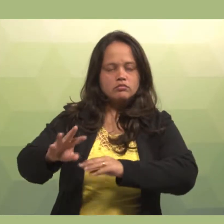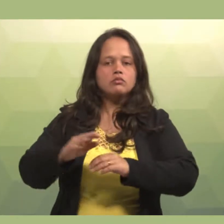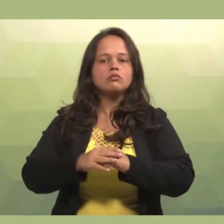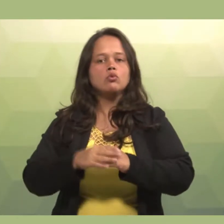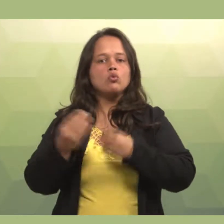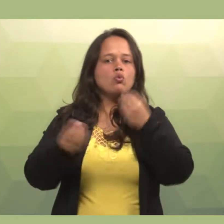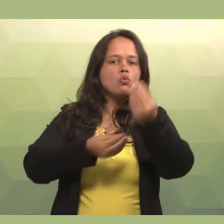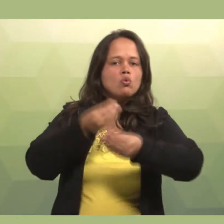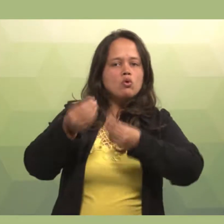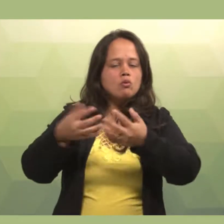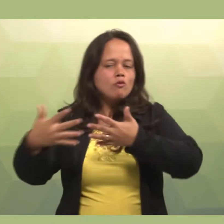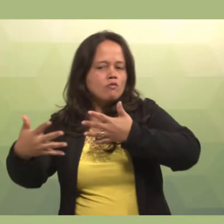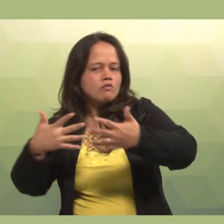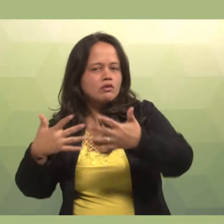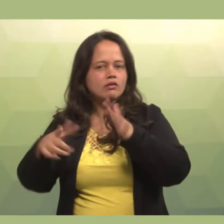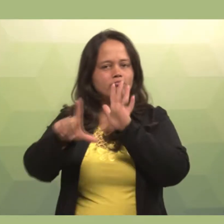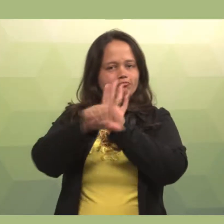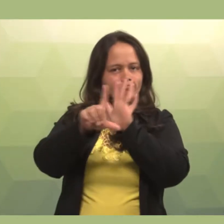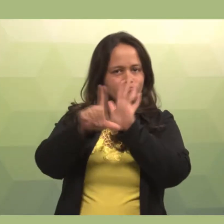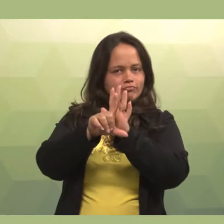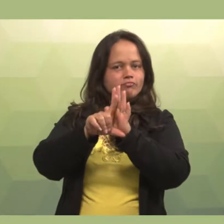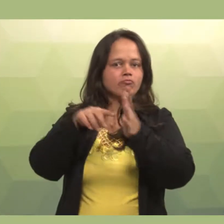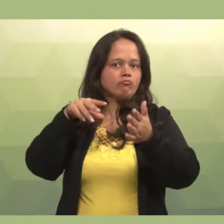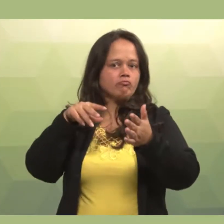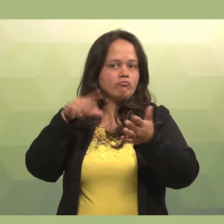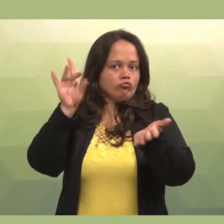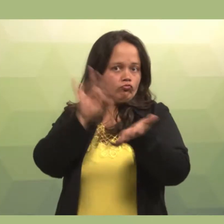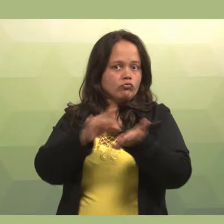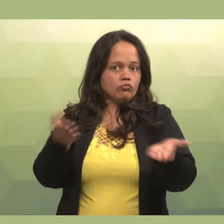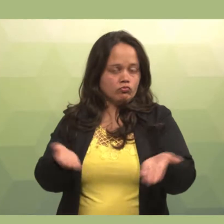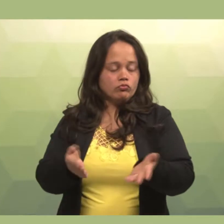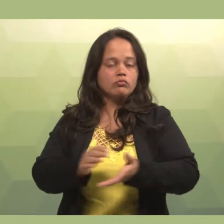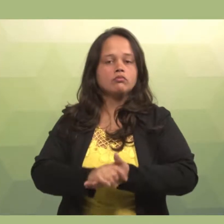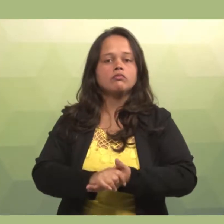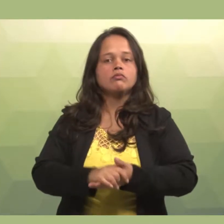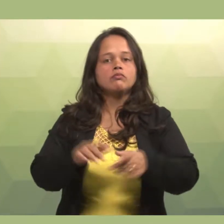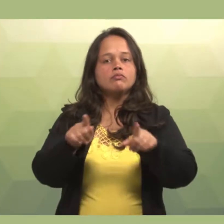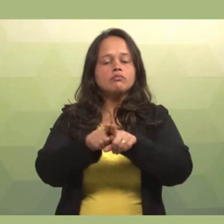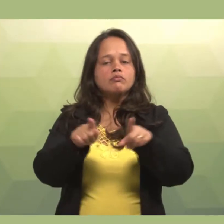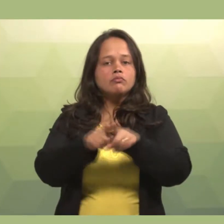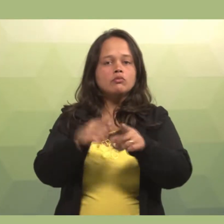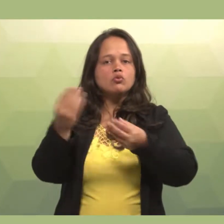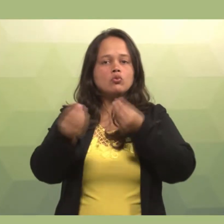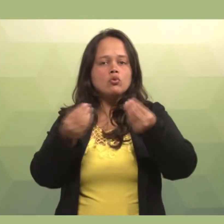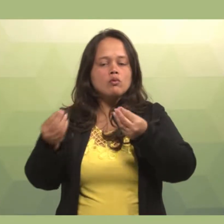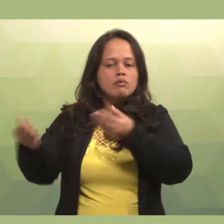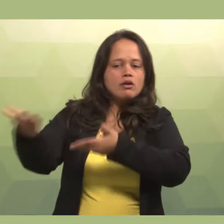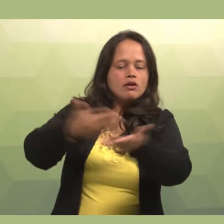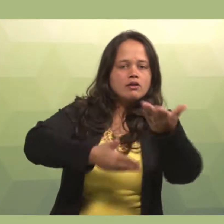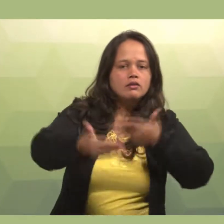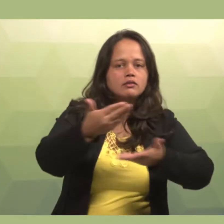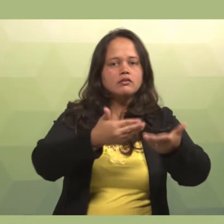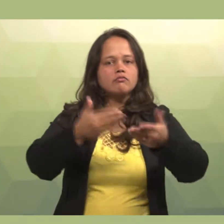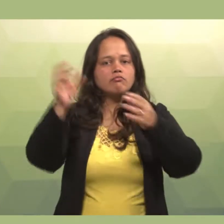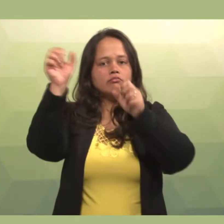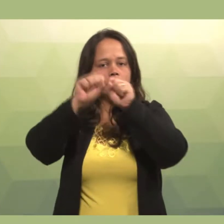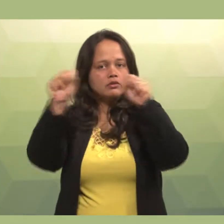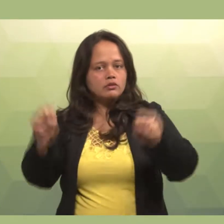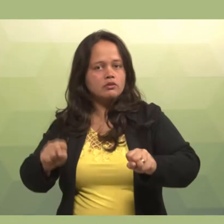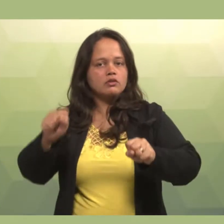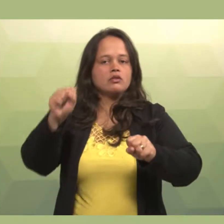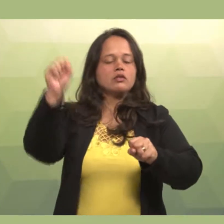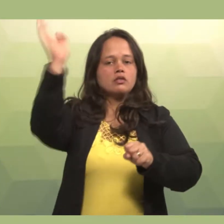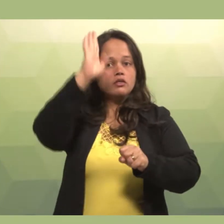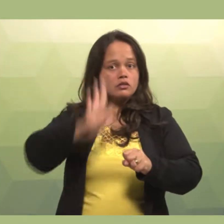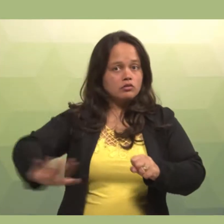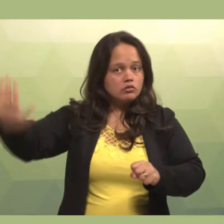flexível da legislação educacional vigente e a inter-relação do sistema nacional com o sistema estadual, municipal